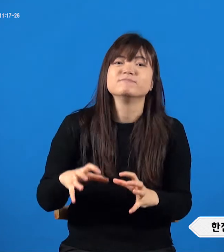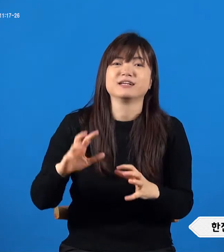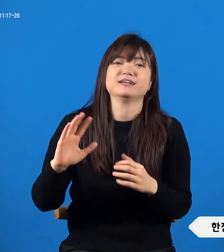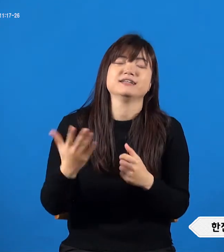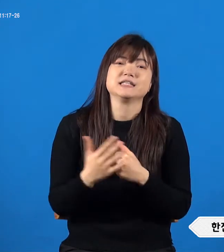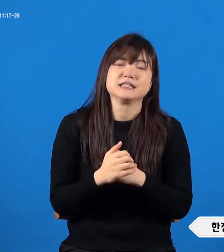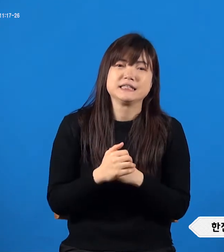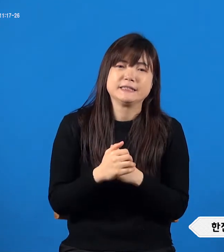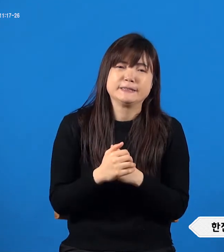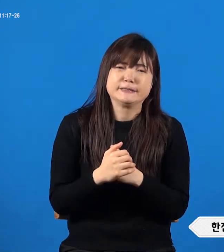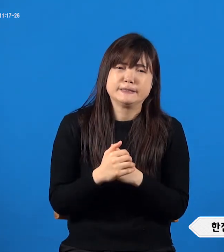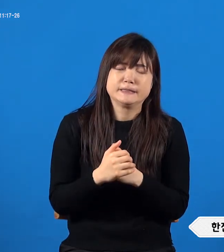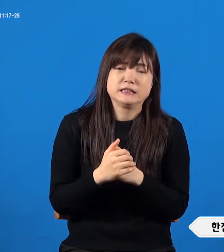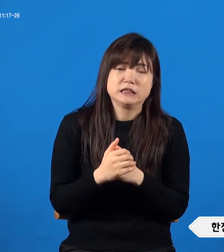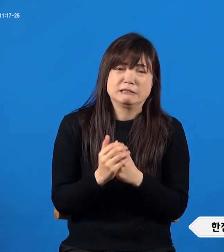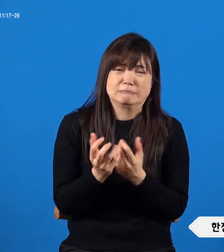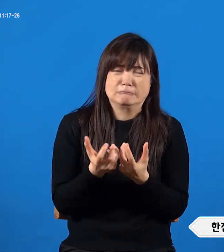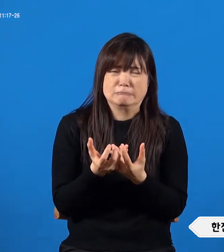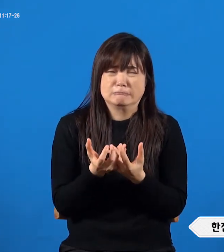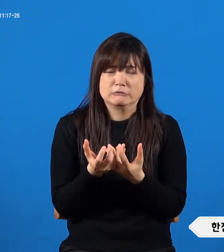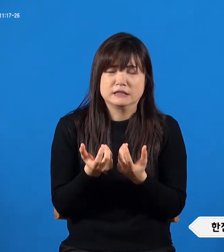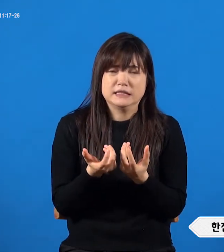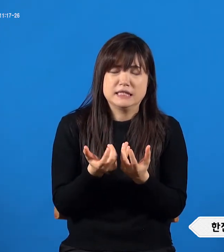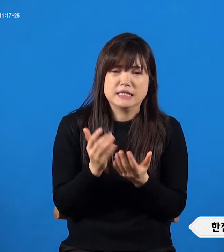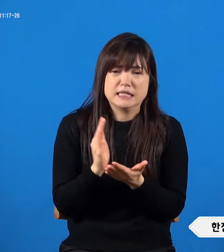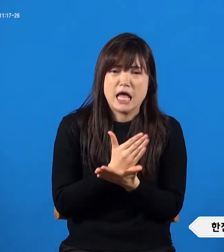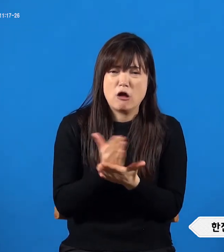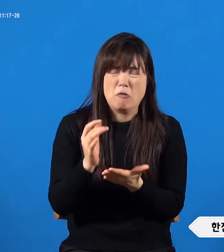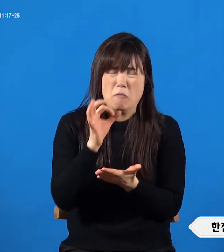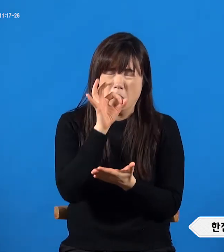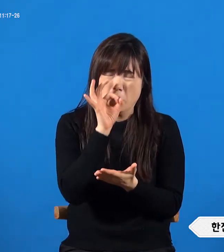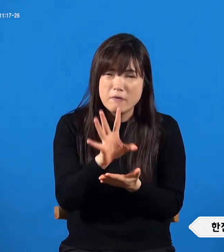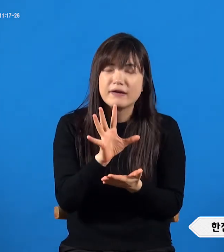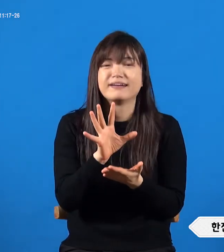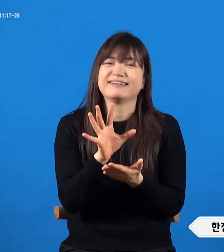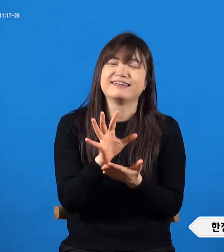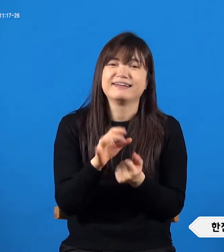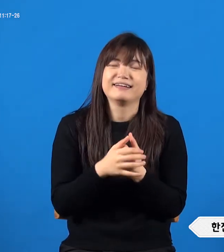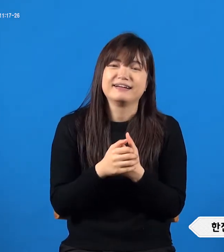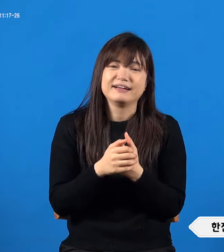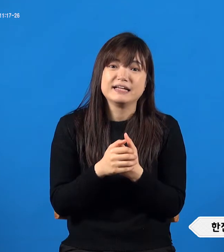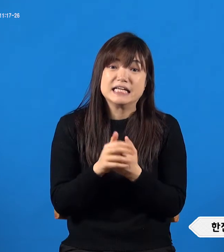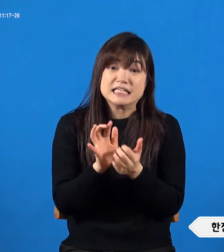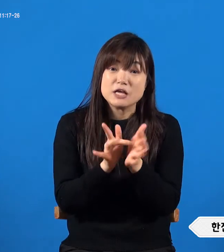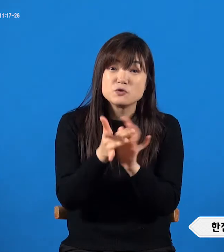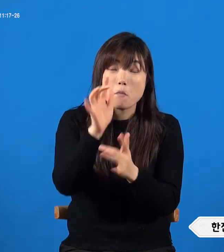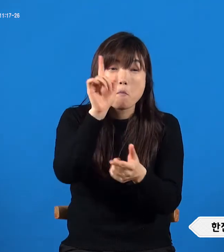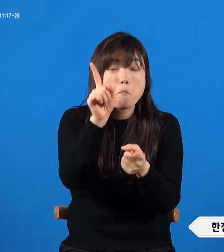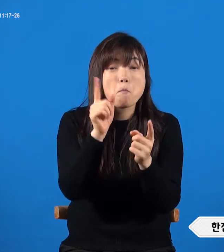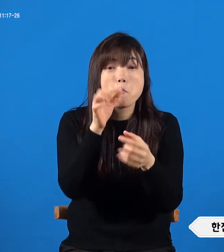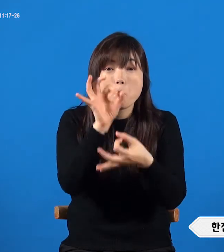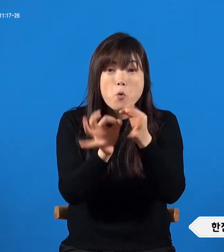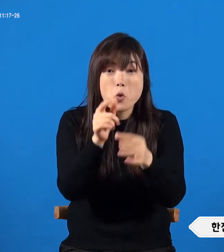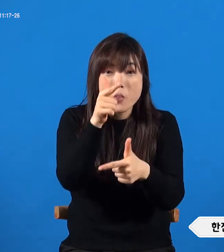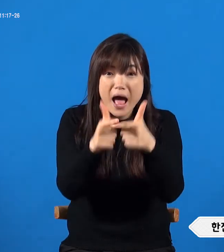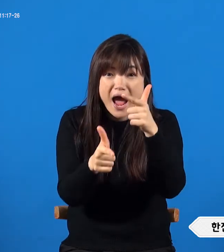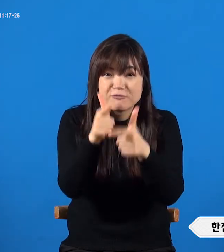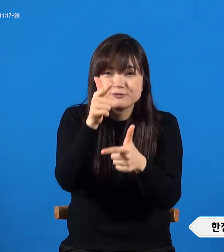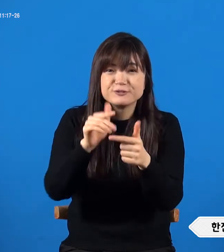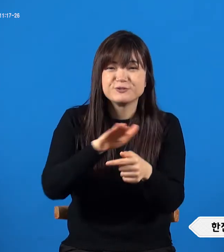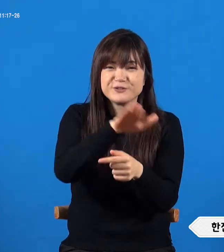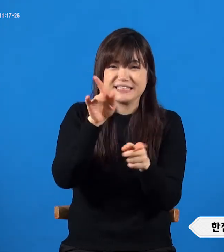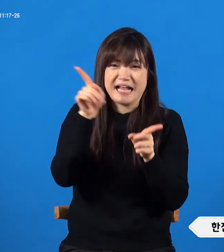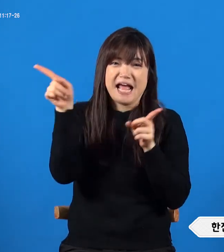됩니다. 뗄 수 없는 하나로 연합됩니다. 그것을 요한복음에서는 예수님은 포도나무요 우리는